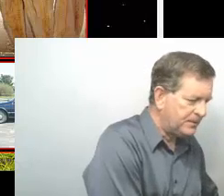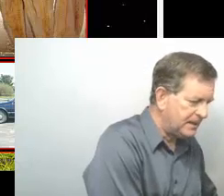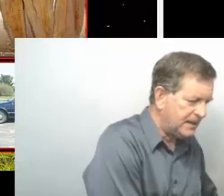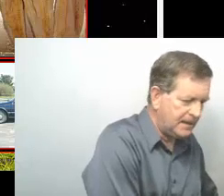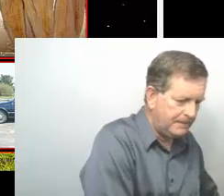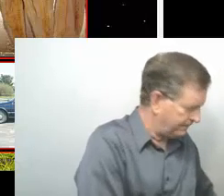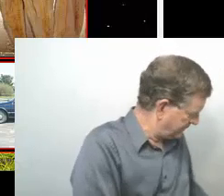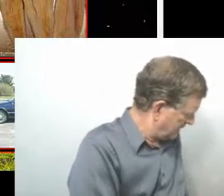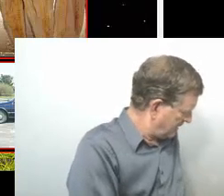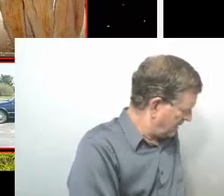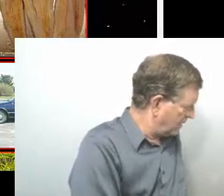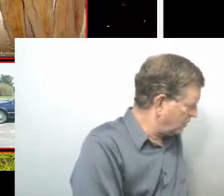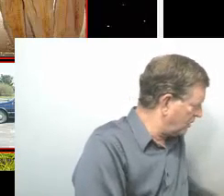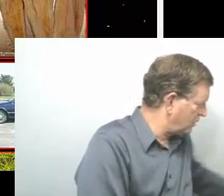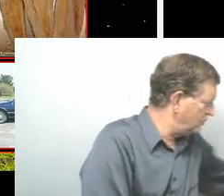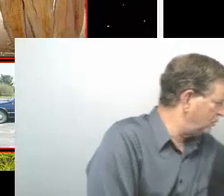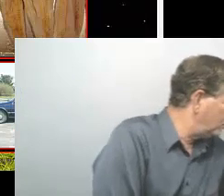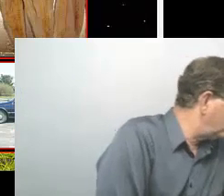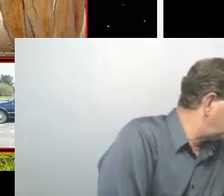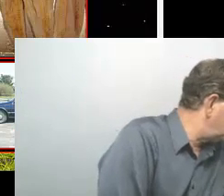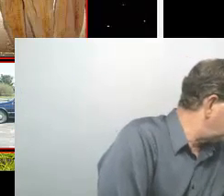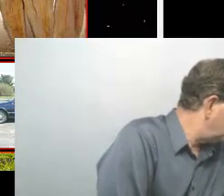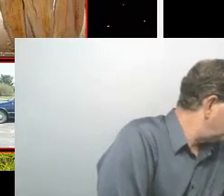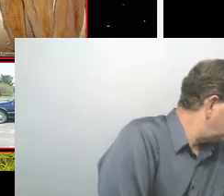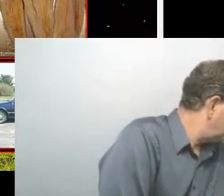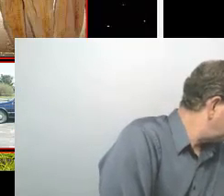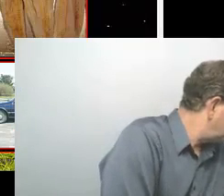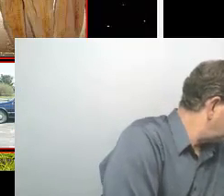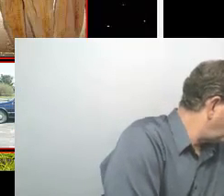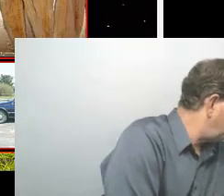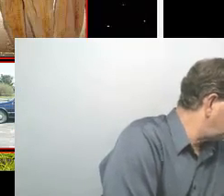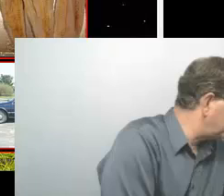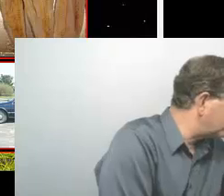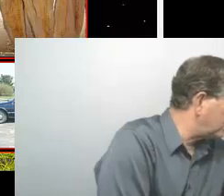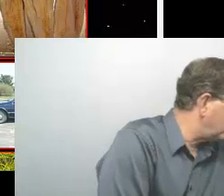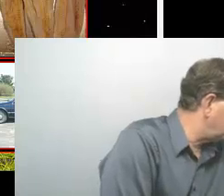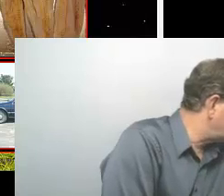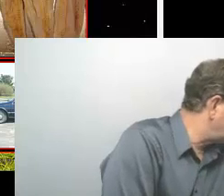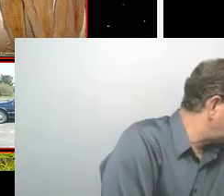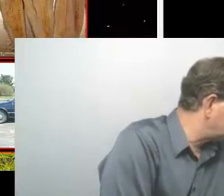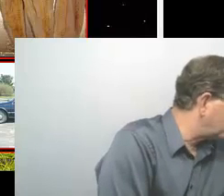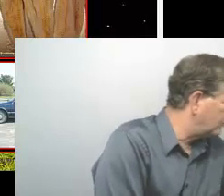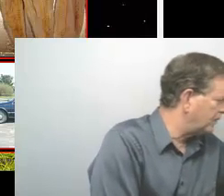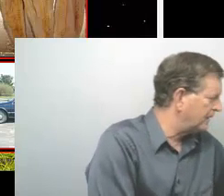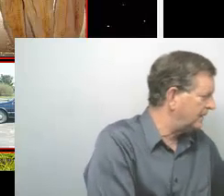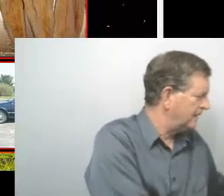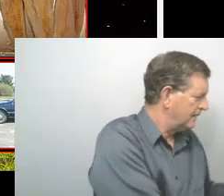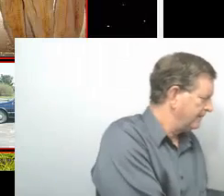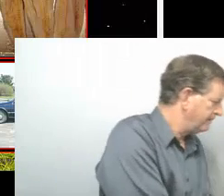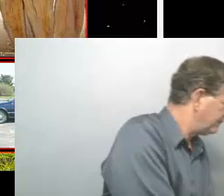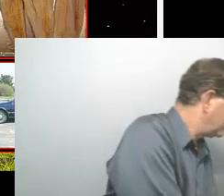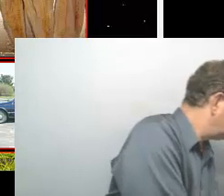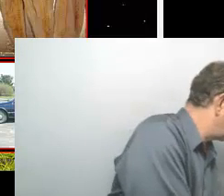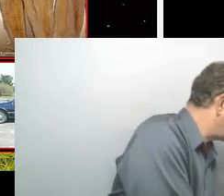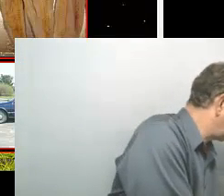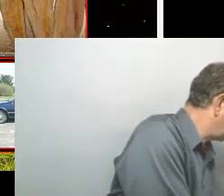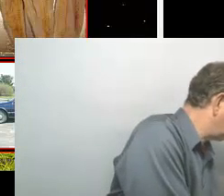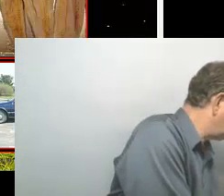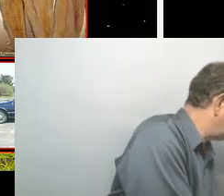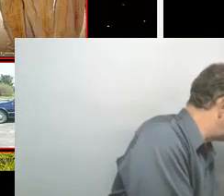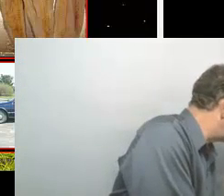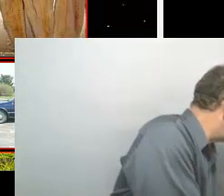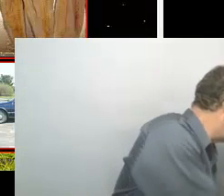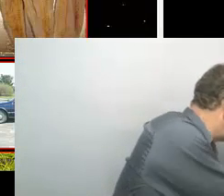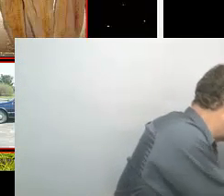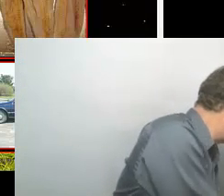de papier. Encore une autre. Bon, plutôt des enveloppes. Je vais prendre des enveloppes, hein, si je peux en